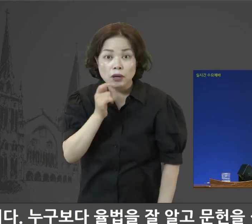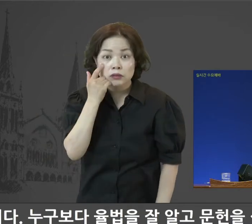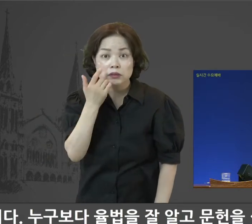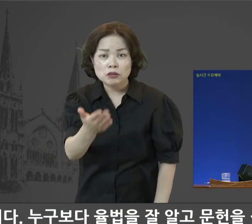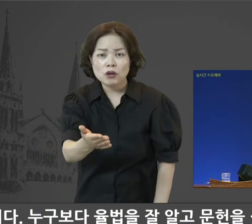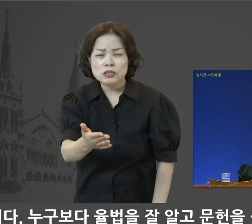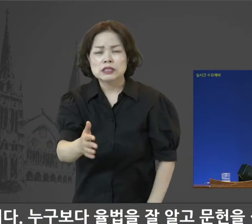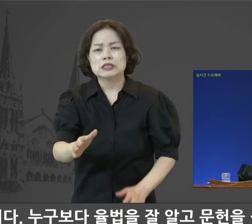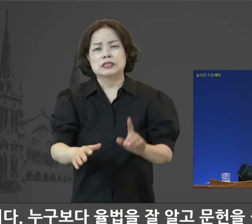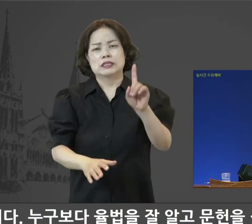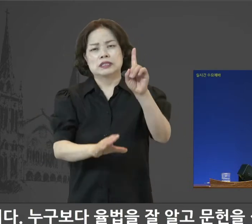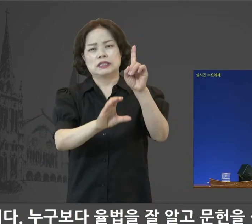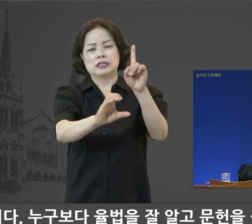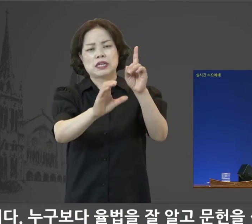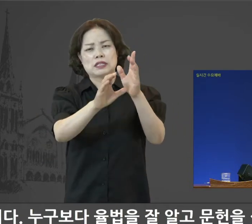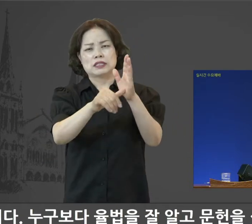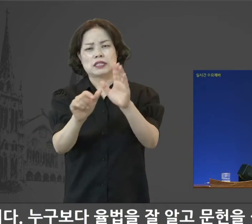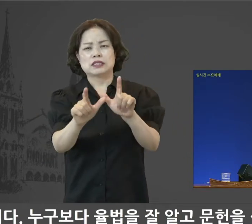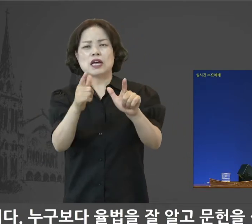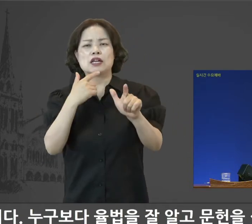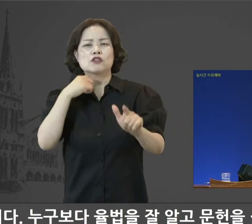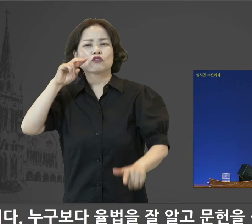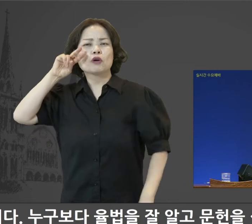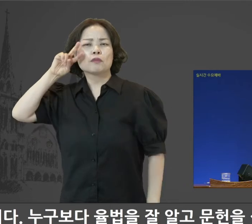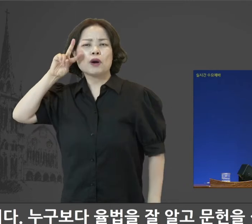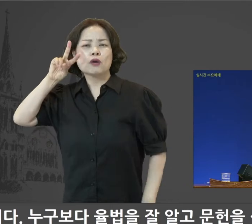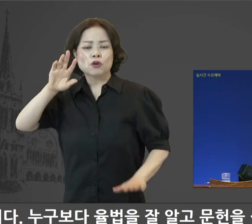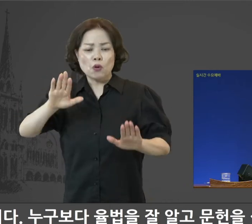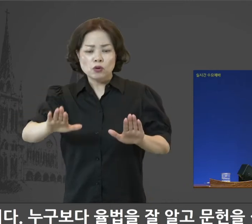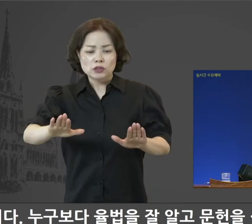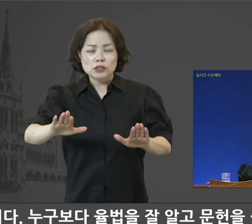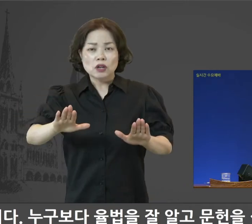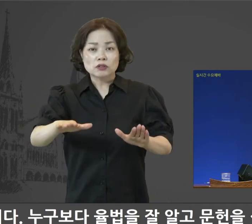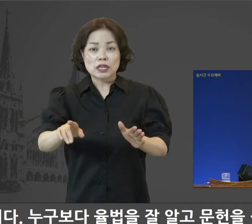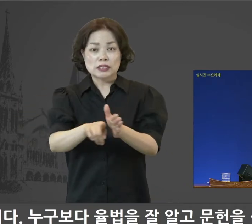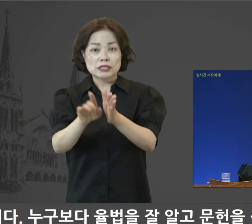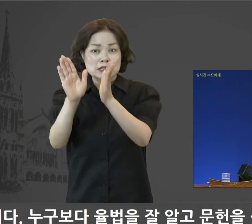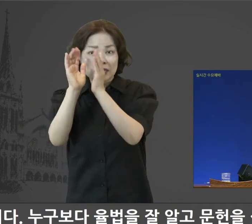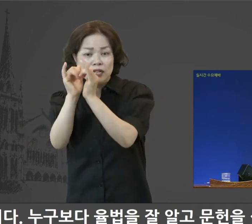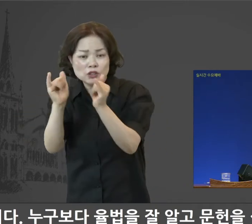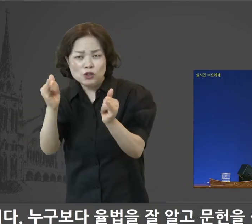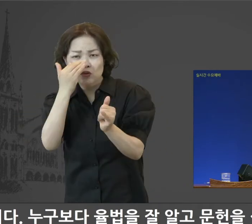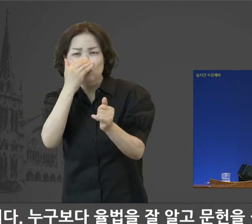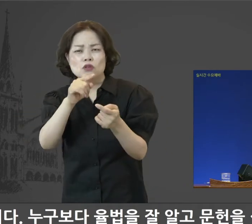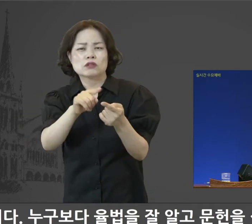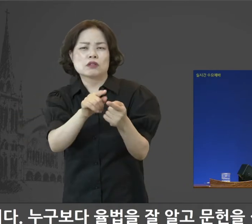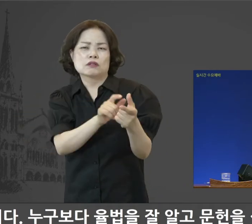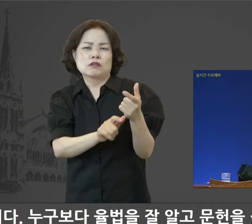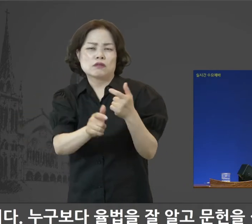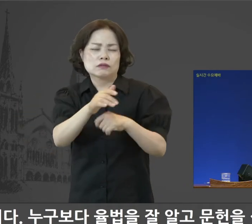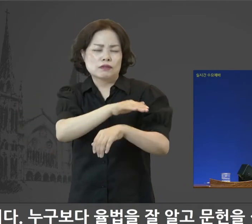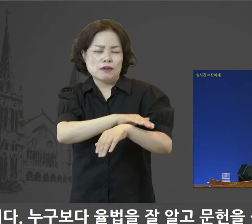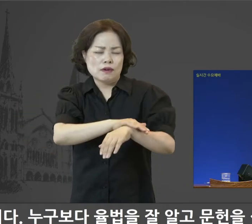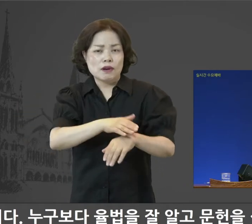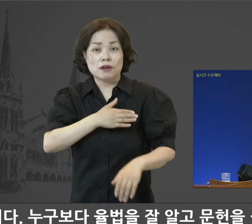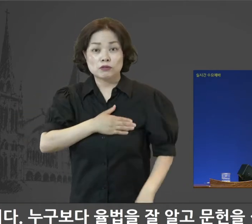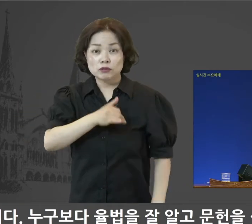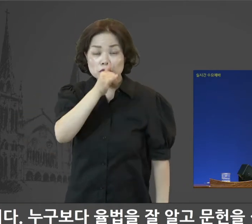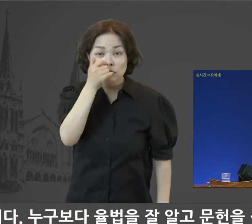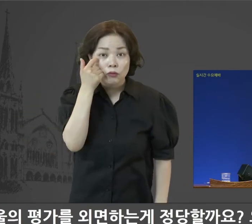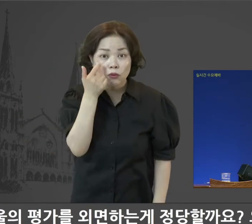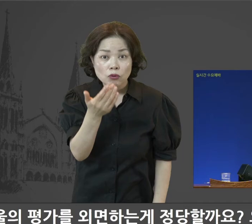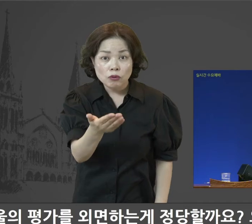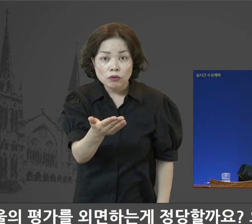과연 1세기 당시에 살았던 바울보다 오늘날 현대 신학자들이 유대교에 대해서 더 잘한다고 말할 수 있을까요?